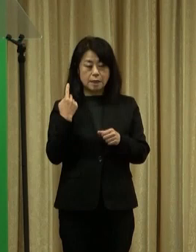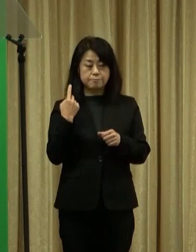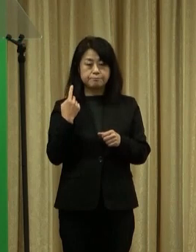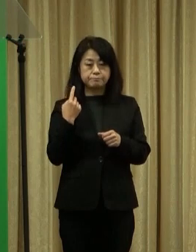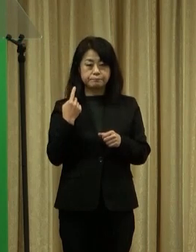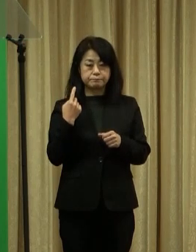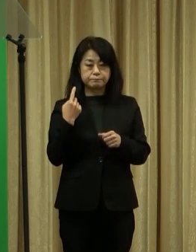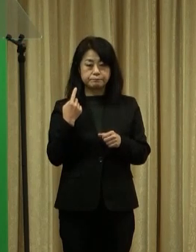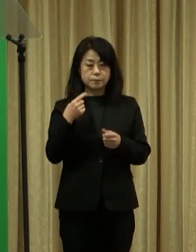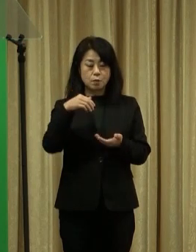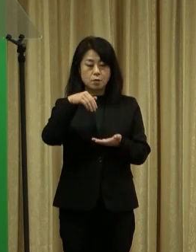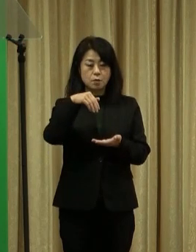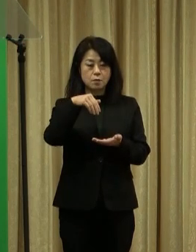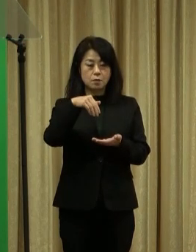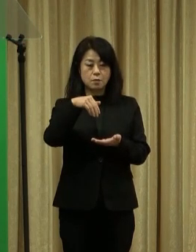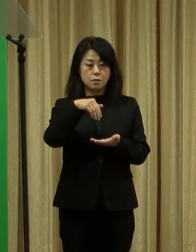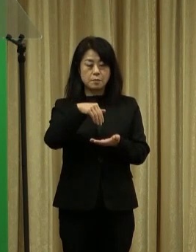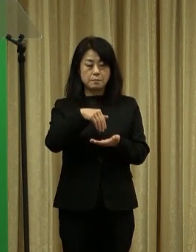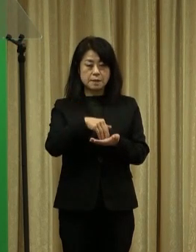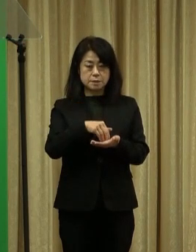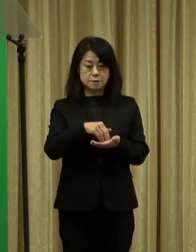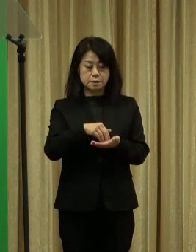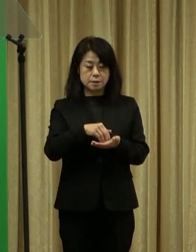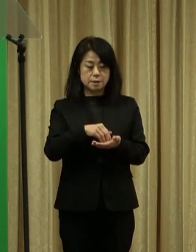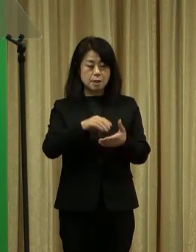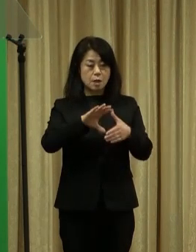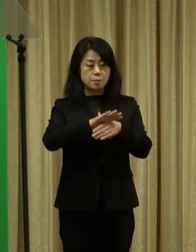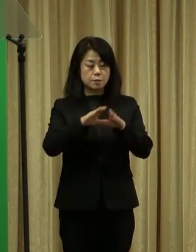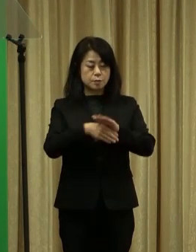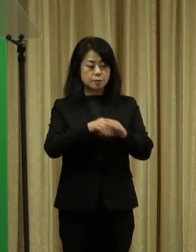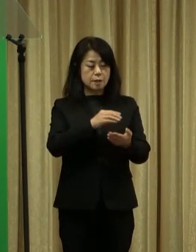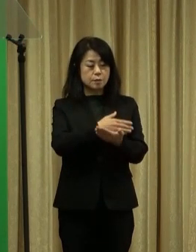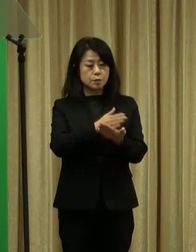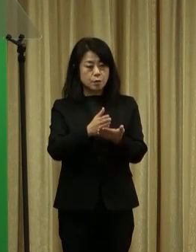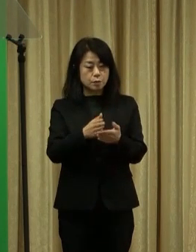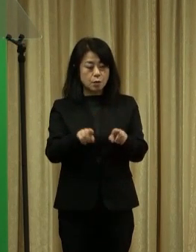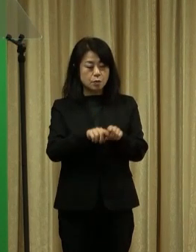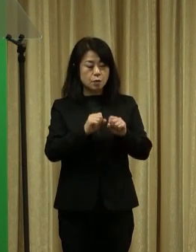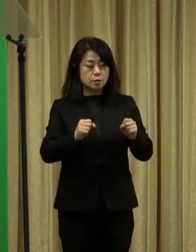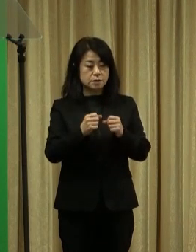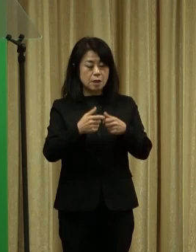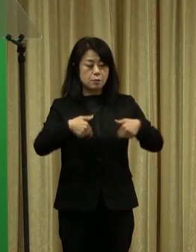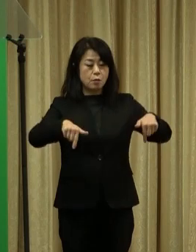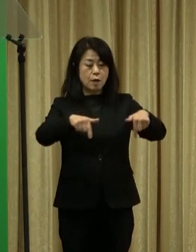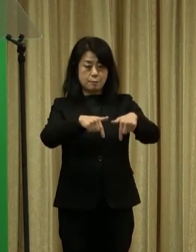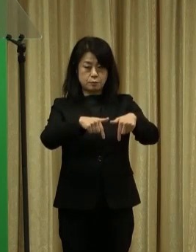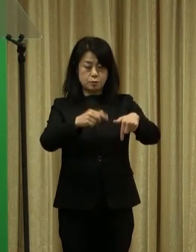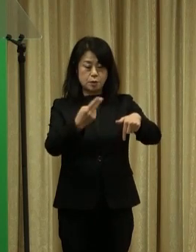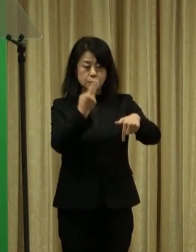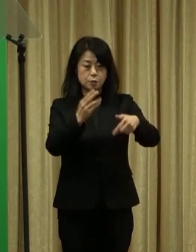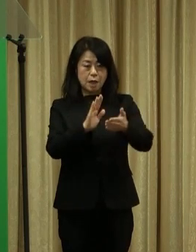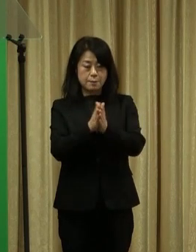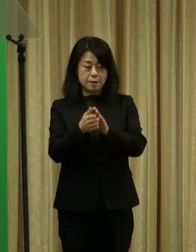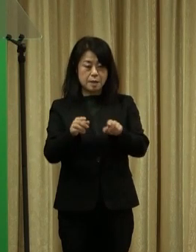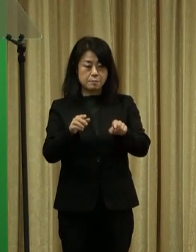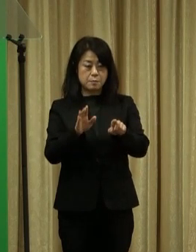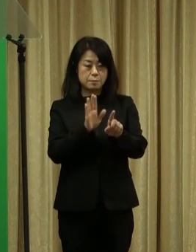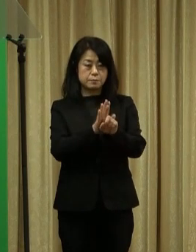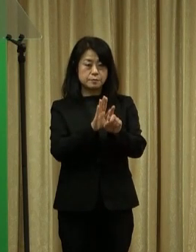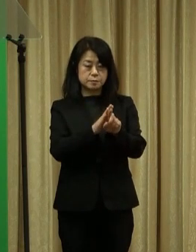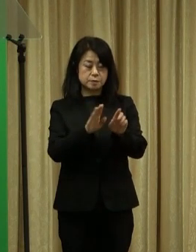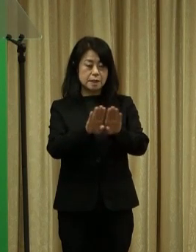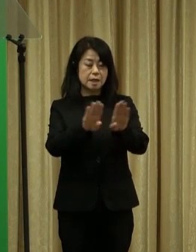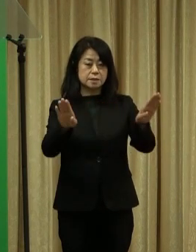昨年末に、多文化共生フォーラムというものを、本県も協賛して開催をいたしました